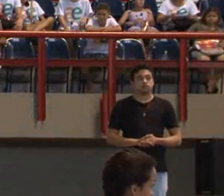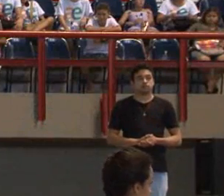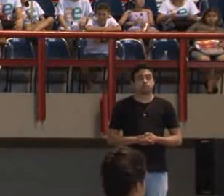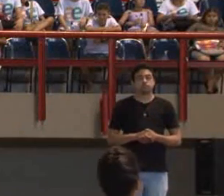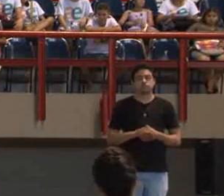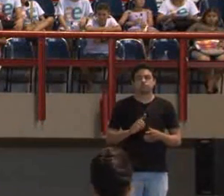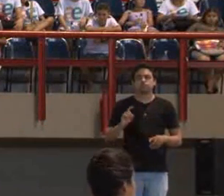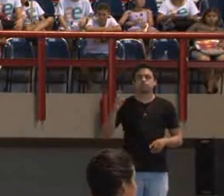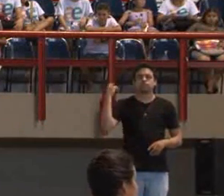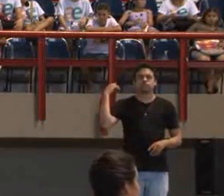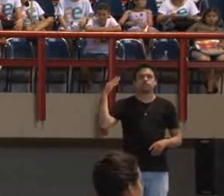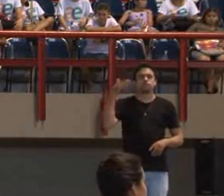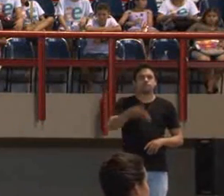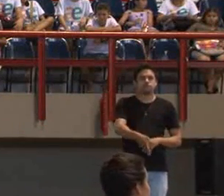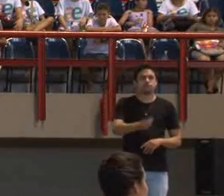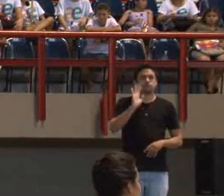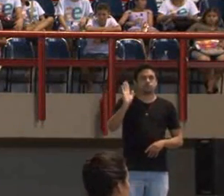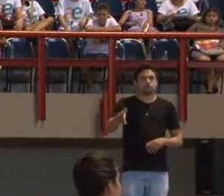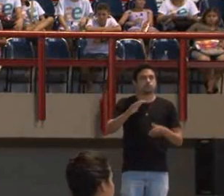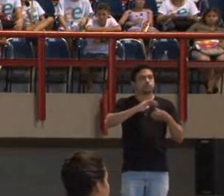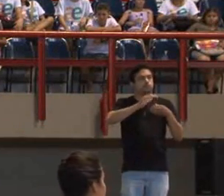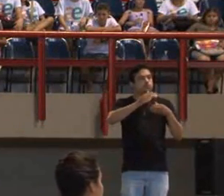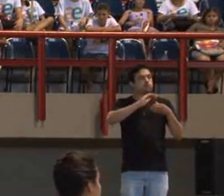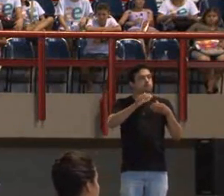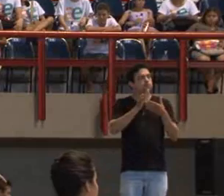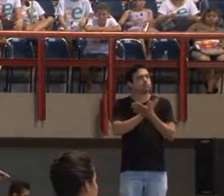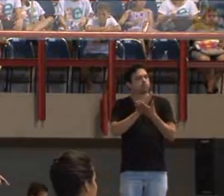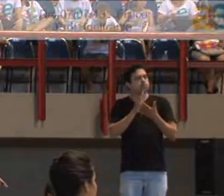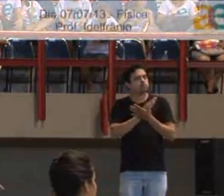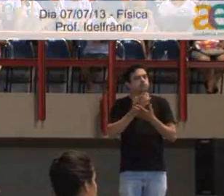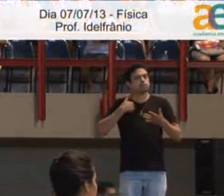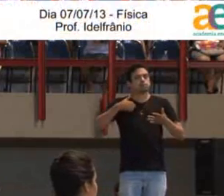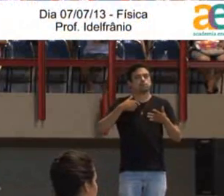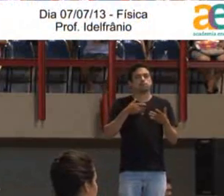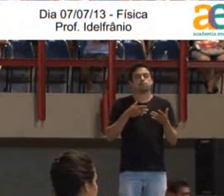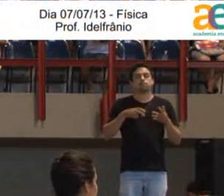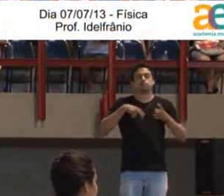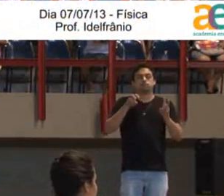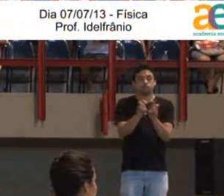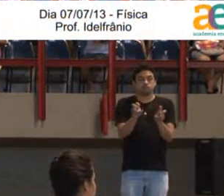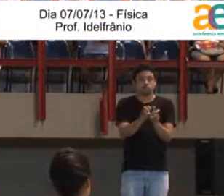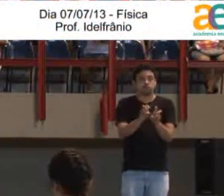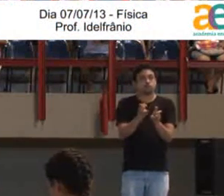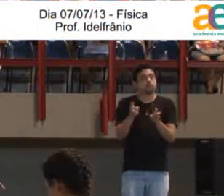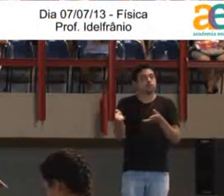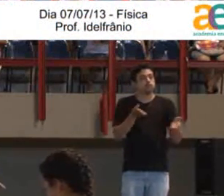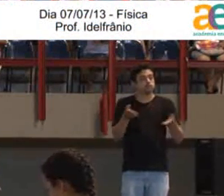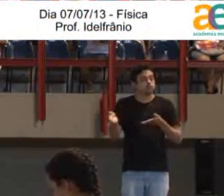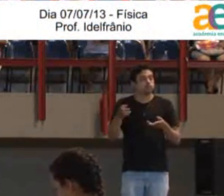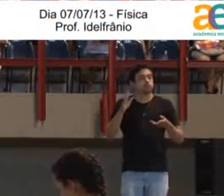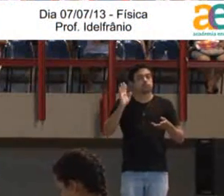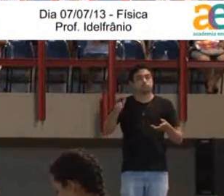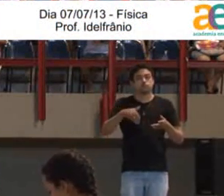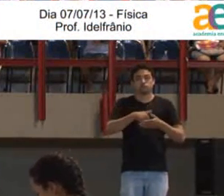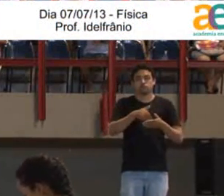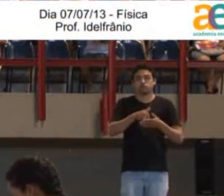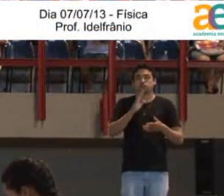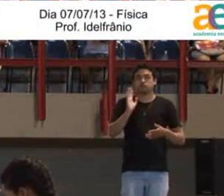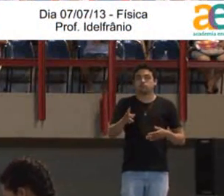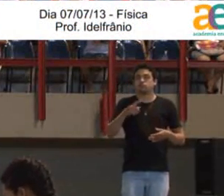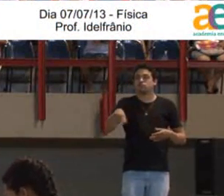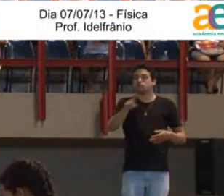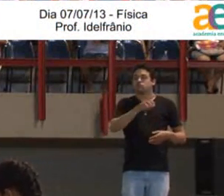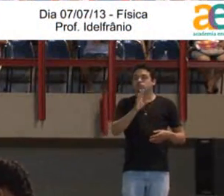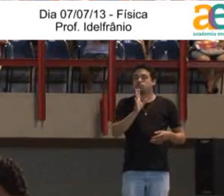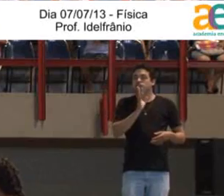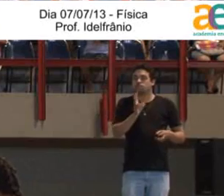Eu já tinha vindo aqui no Paulo Sarasate algumas vezes para jogar bola. E é legal. Todo mundo que joga